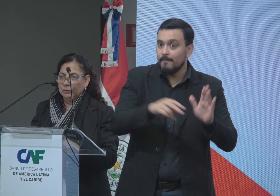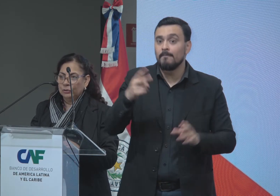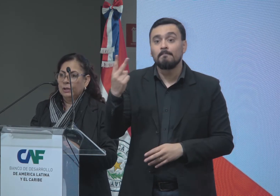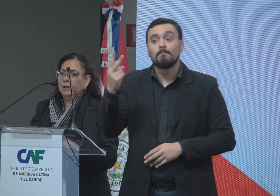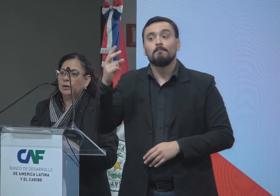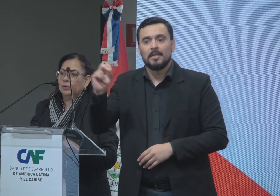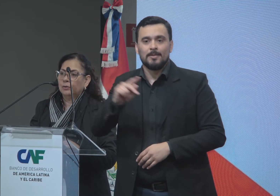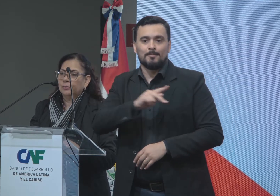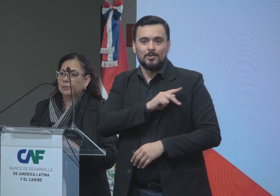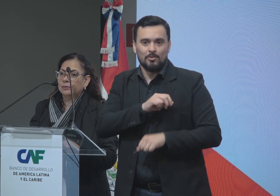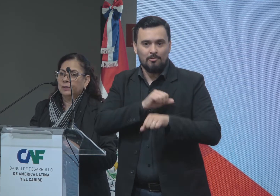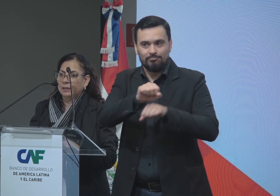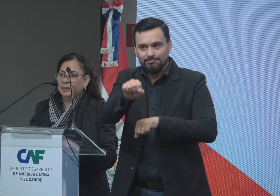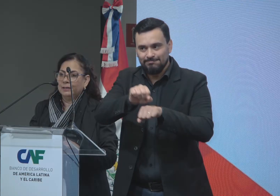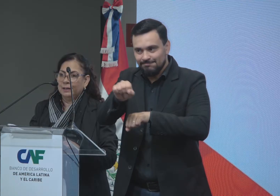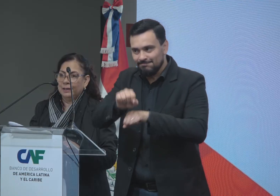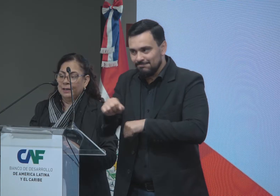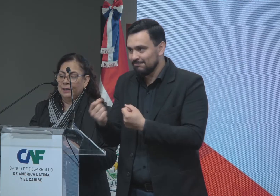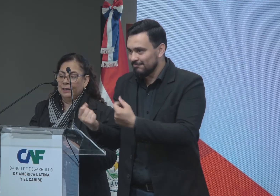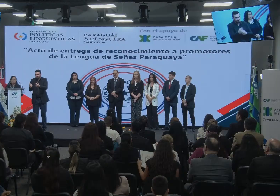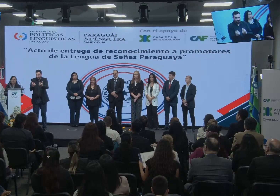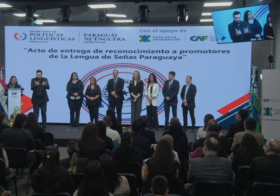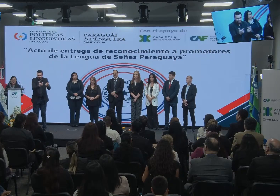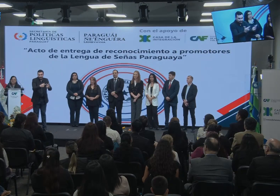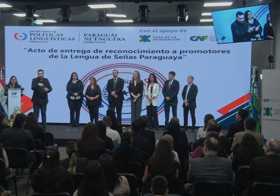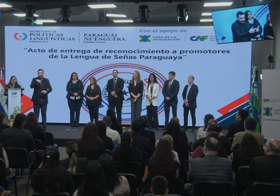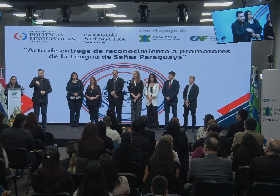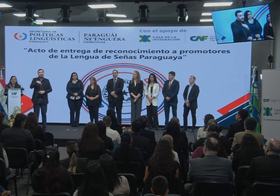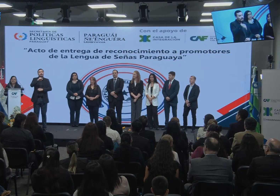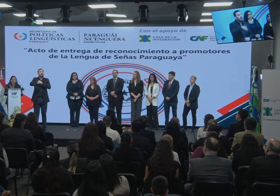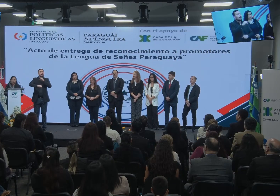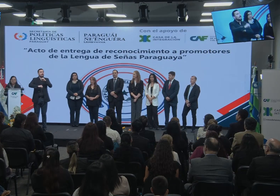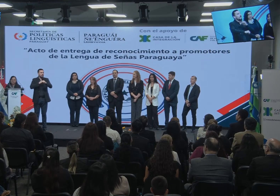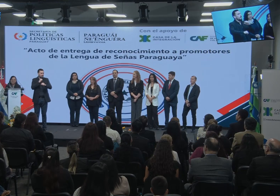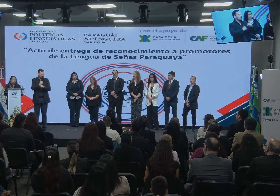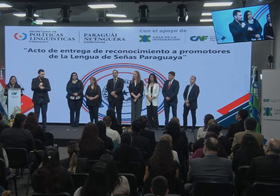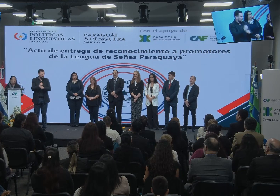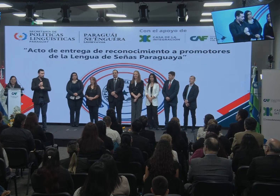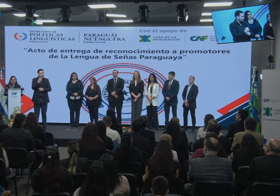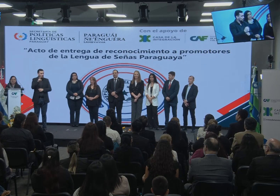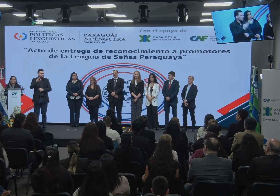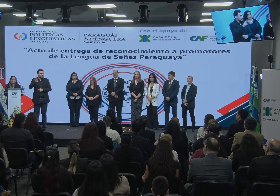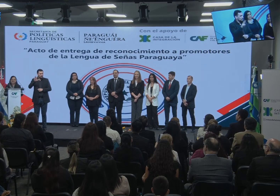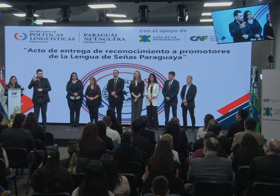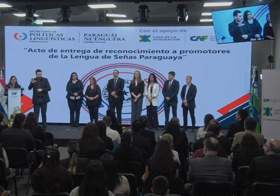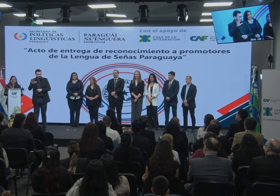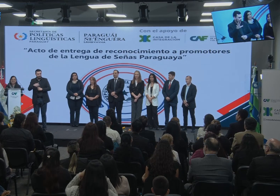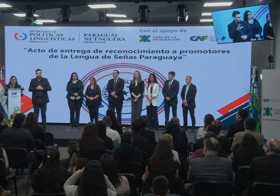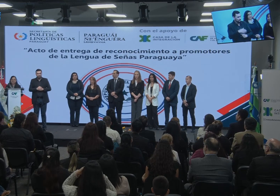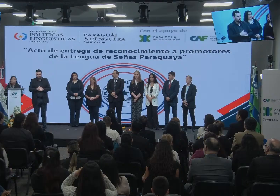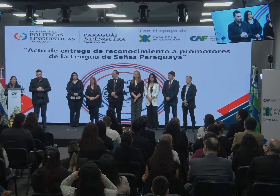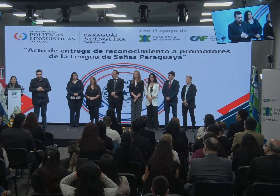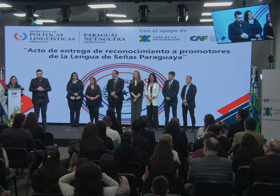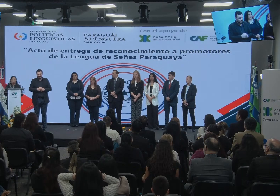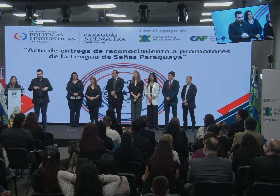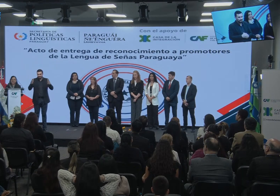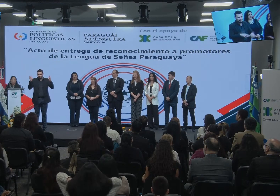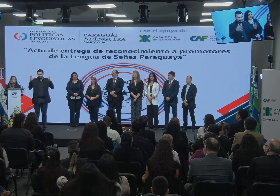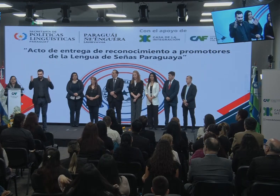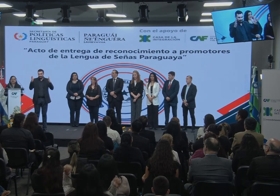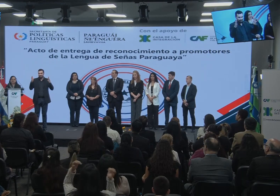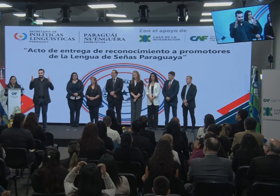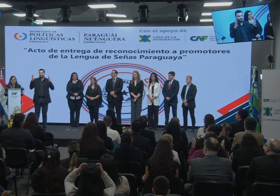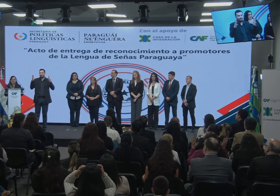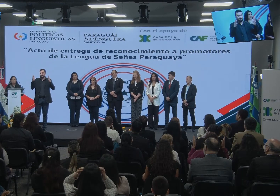galardonados de la edición de promotores de la lengua de señas paraguaya,